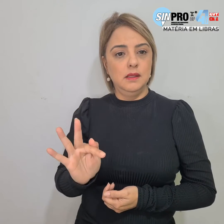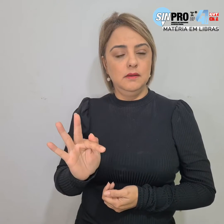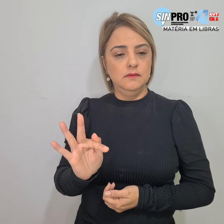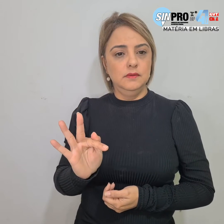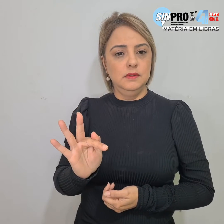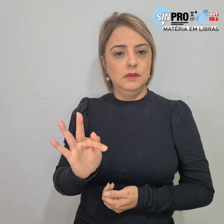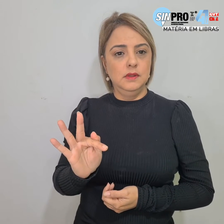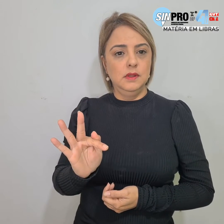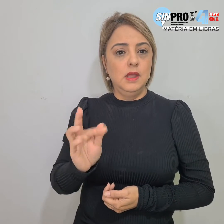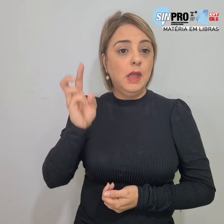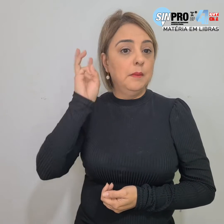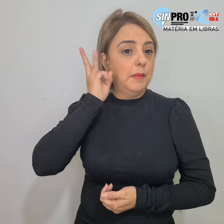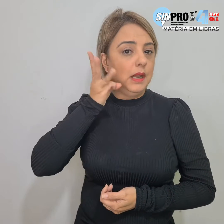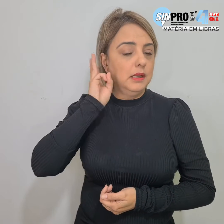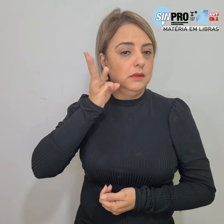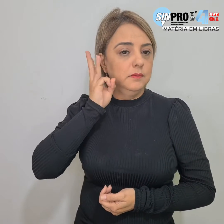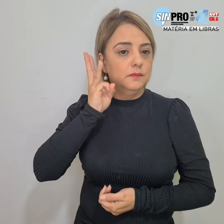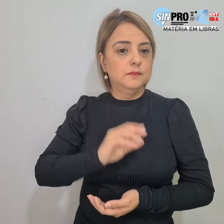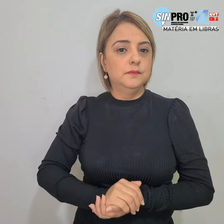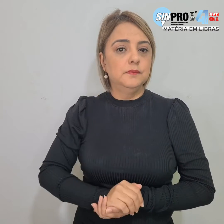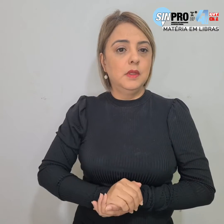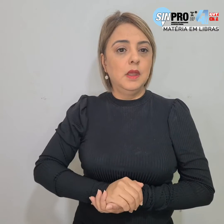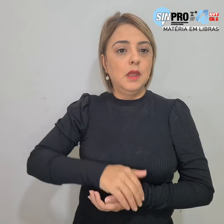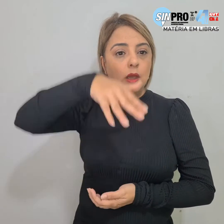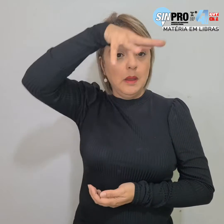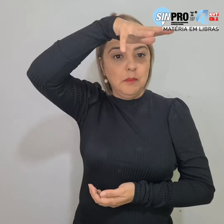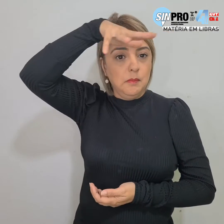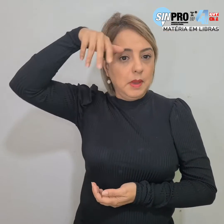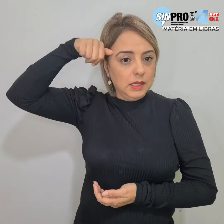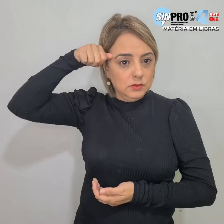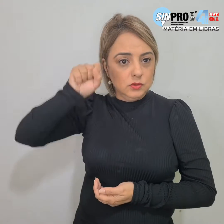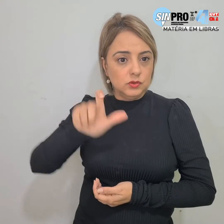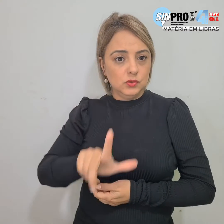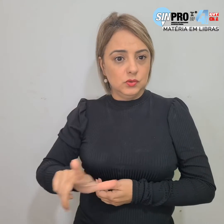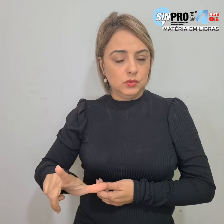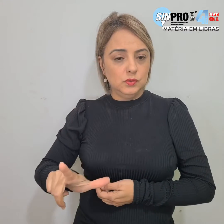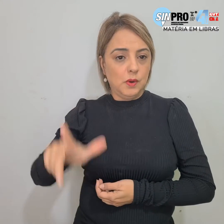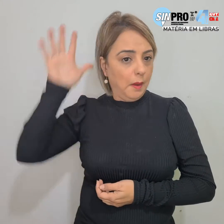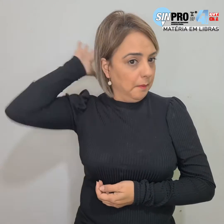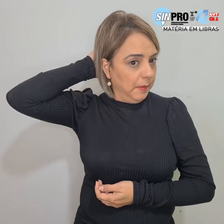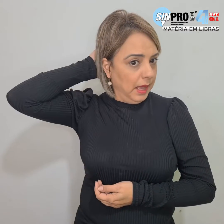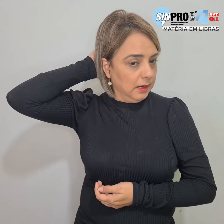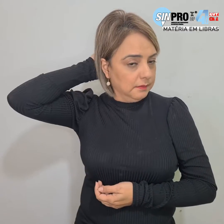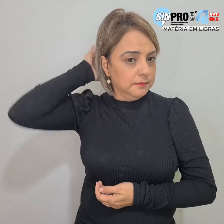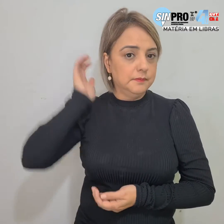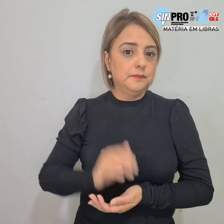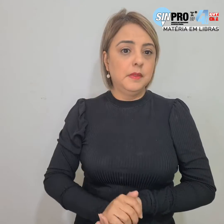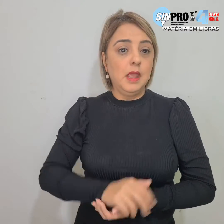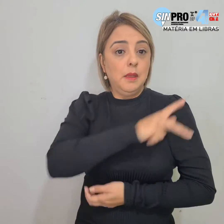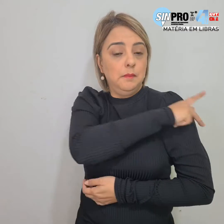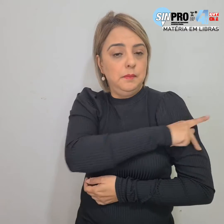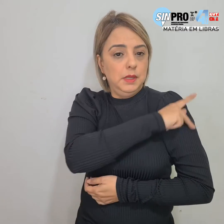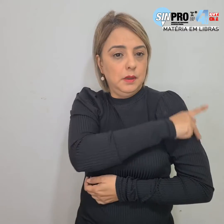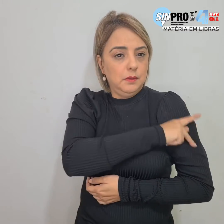Maranhão, Mato Grosso do Sul, Pará, Piauí, Rio de